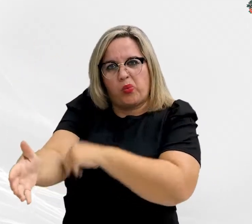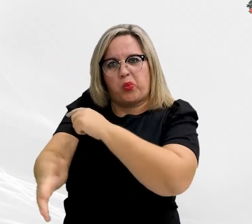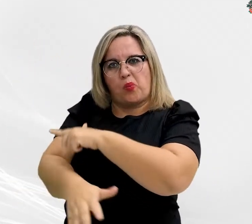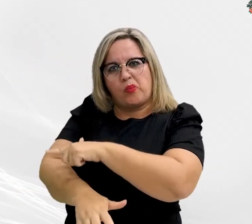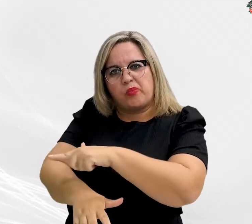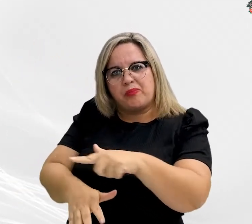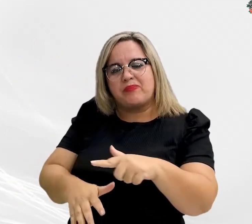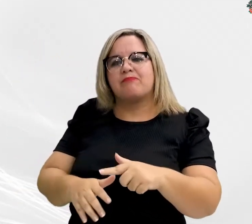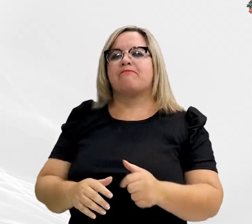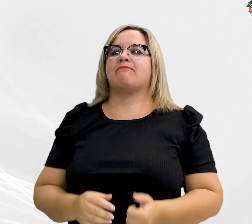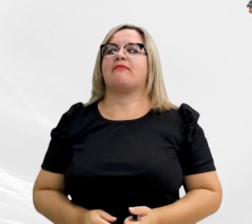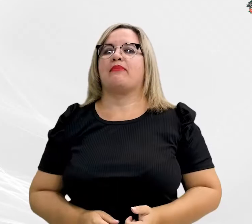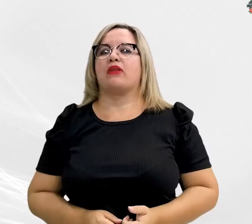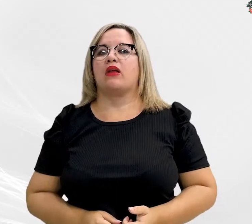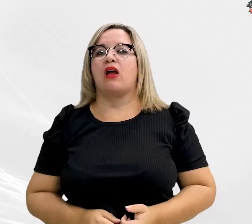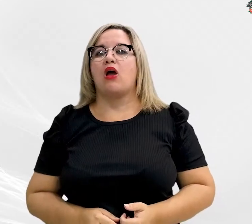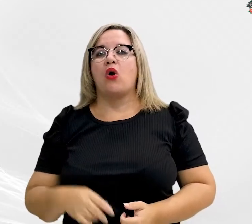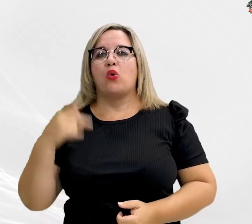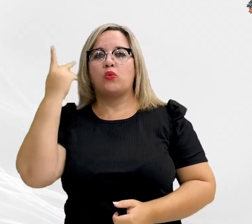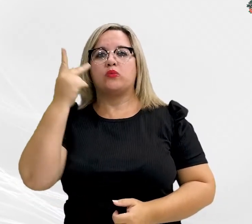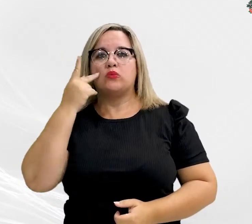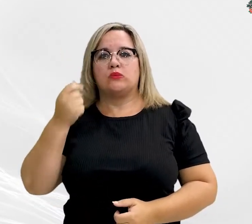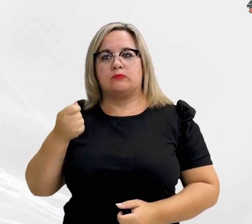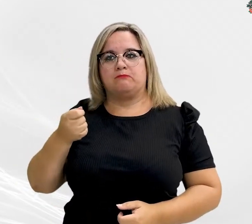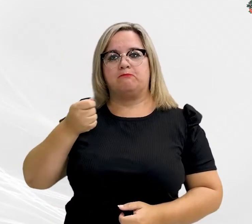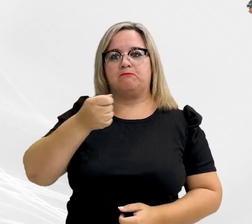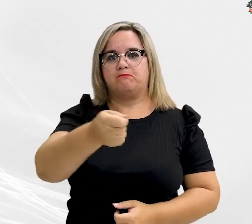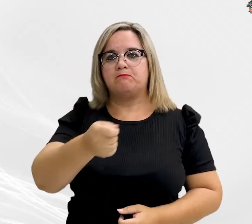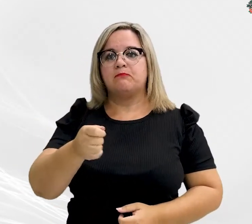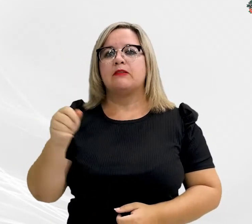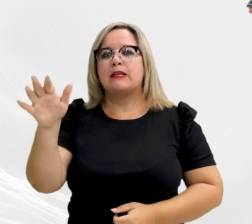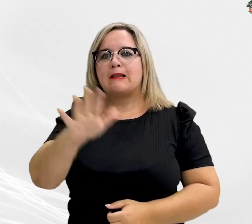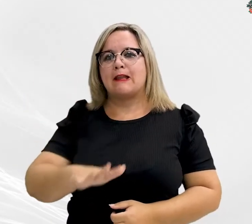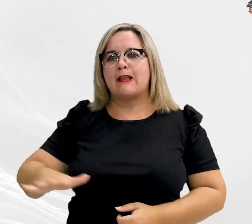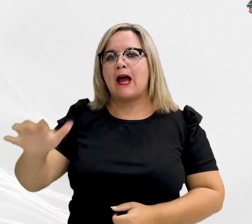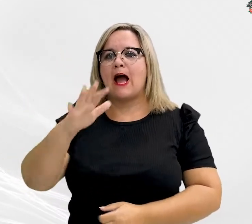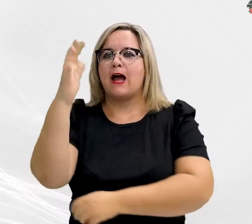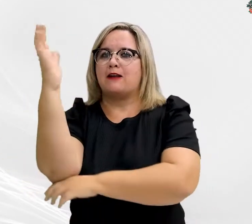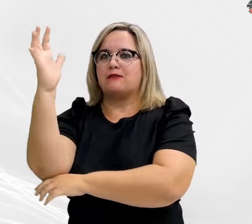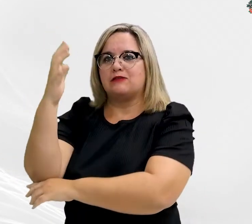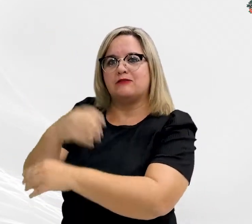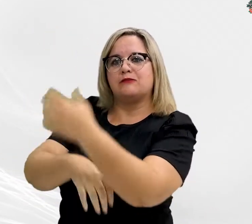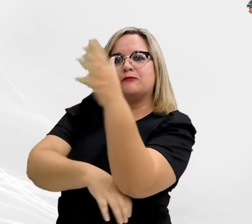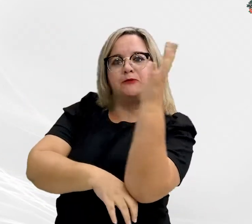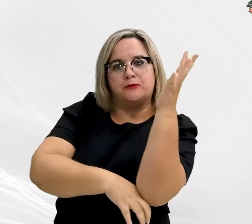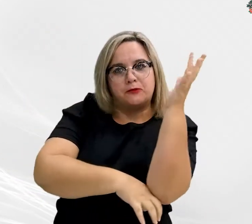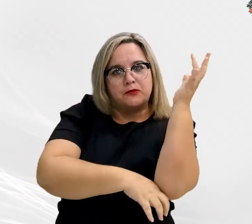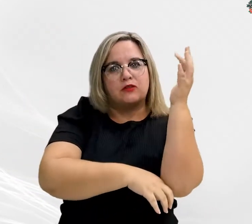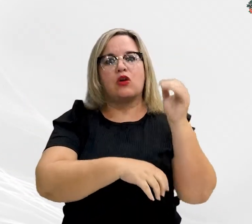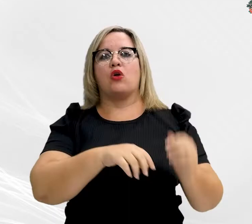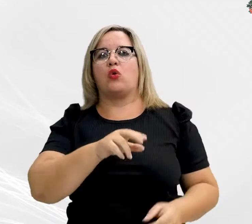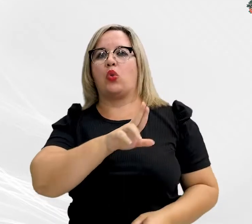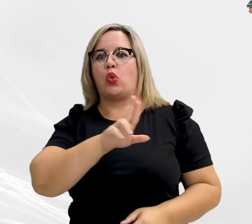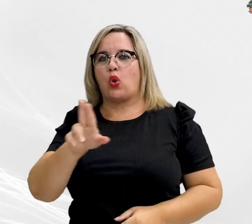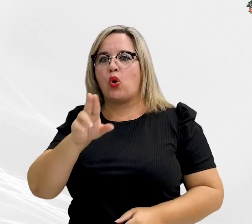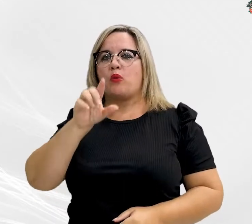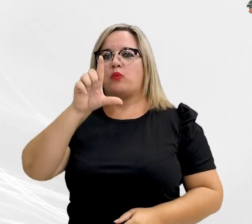Procurador de Justiça titular da especializada em defesa ambiental e Ordem urbanística Luiz Alberto